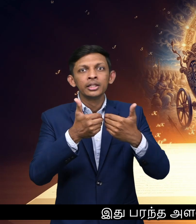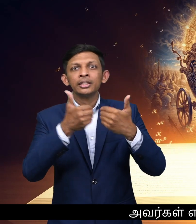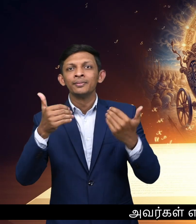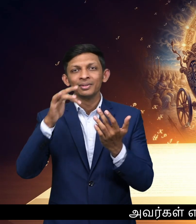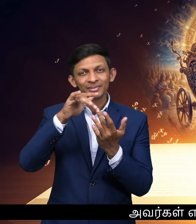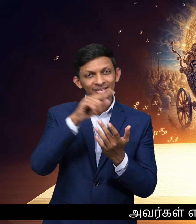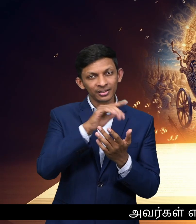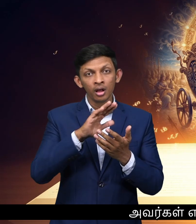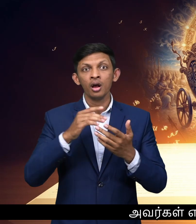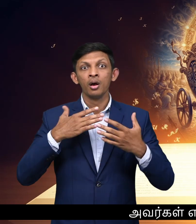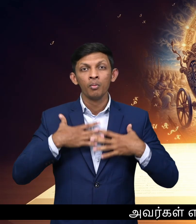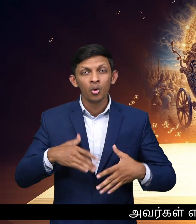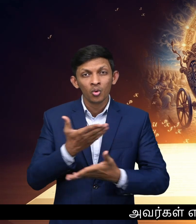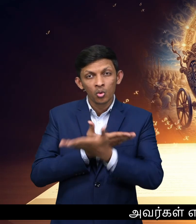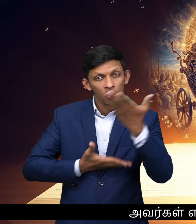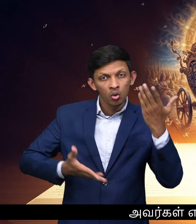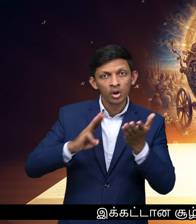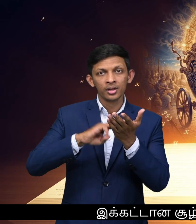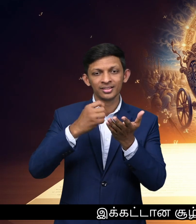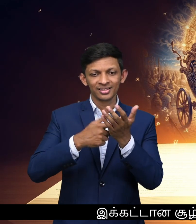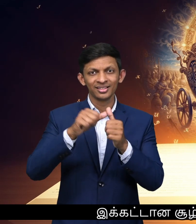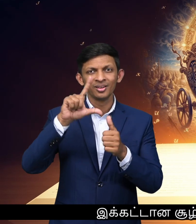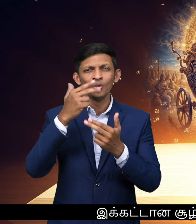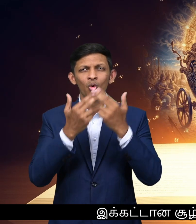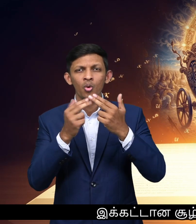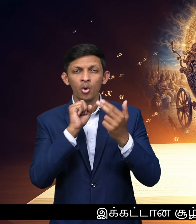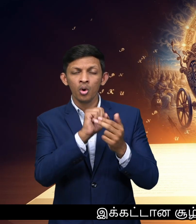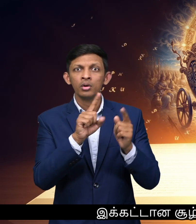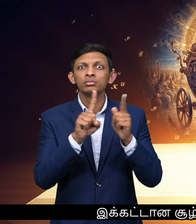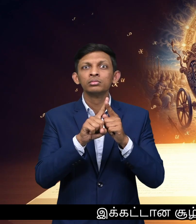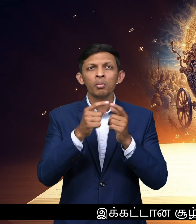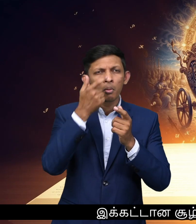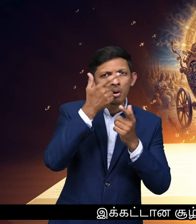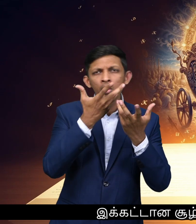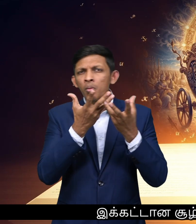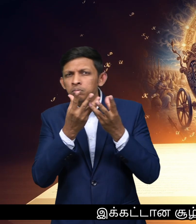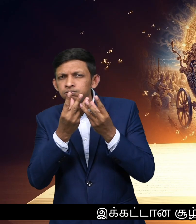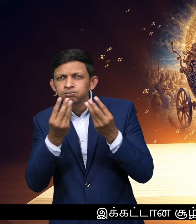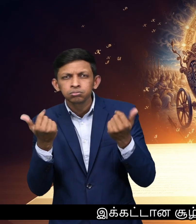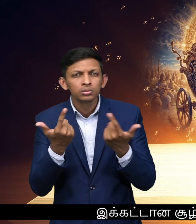மற்றும் அவர்கள் எதிர்கொள்ளும் தார்மீக இக்கட்டான சூழ்நிலைகளை சித்தரிக்கிறது.